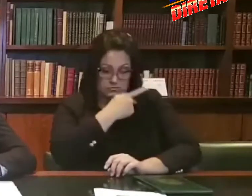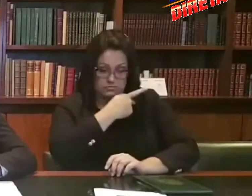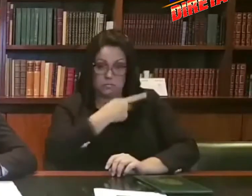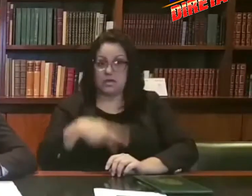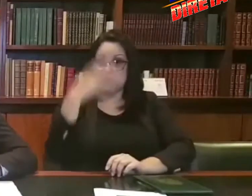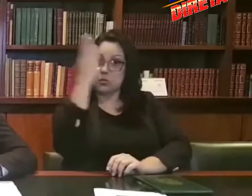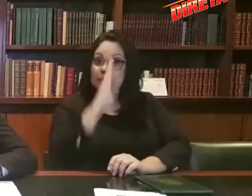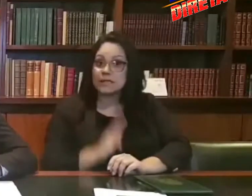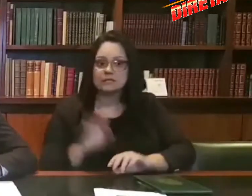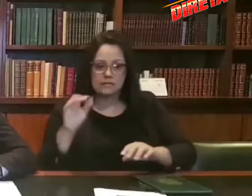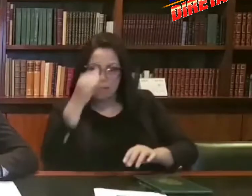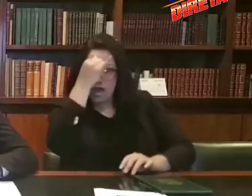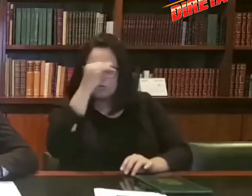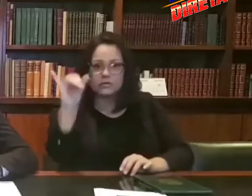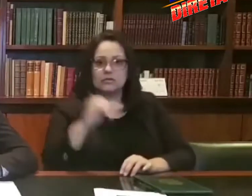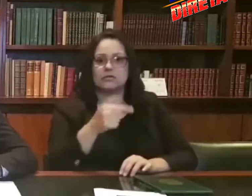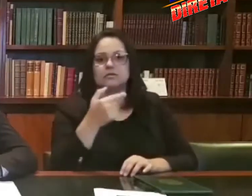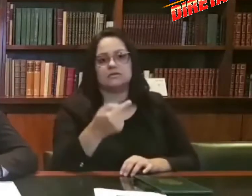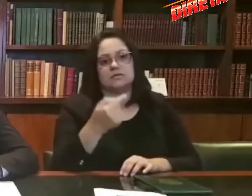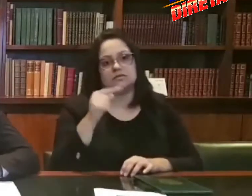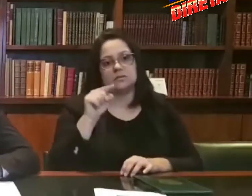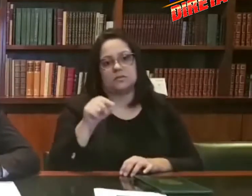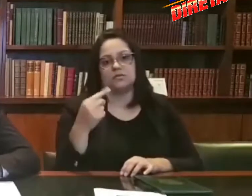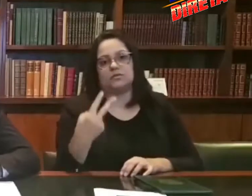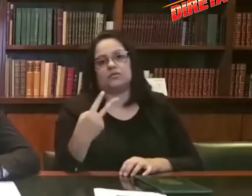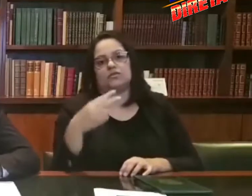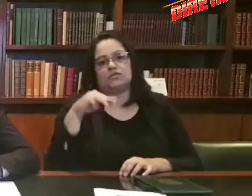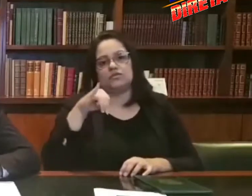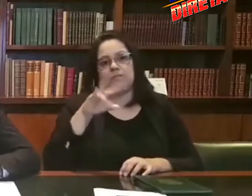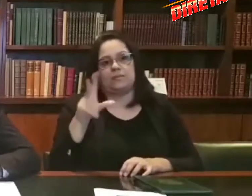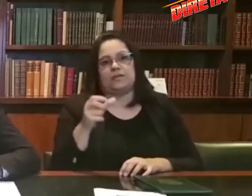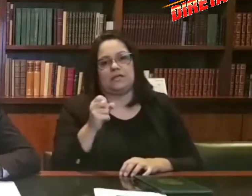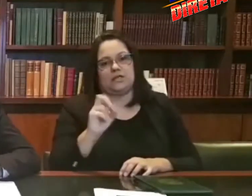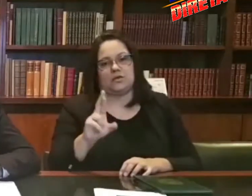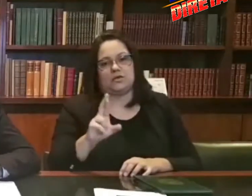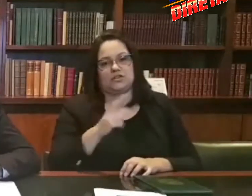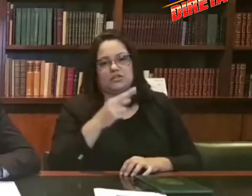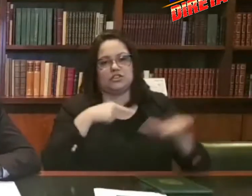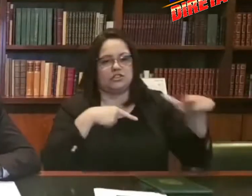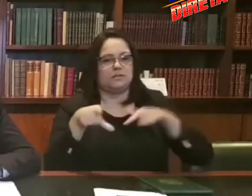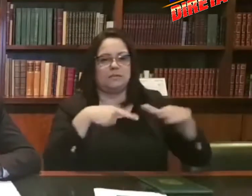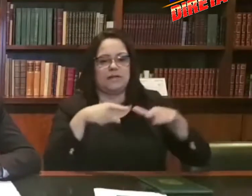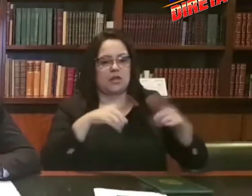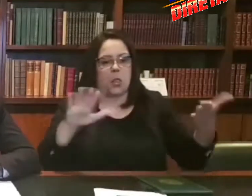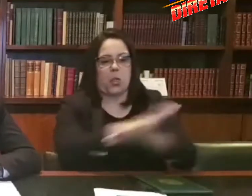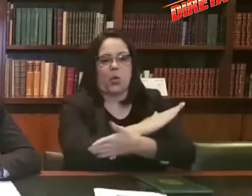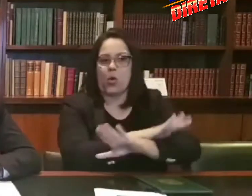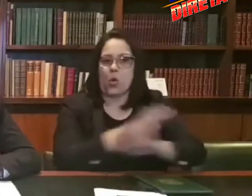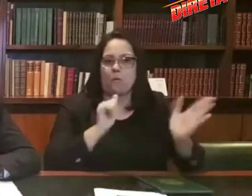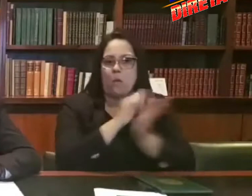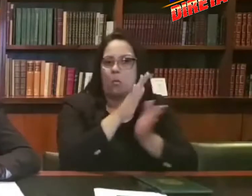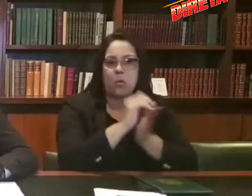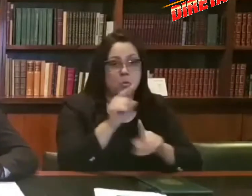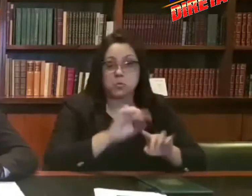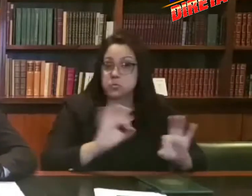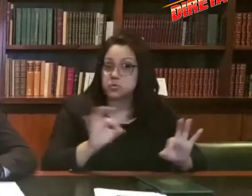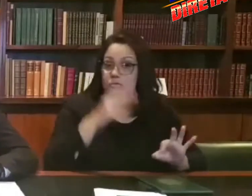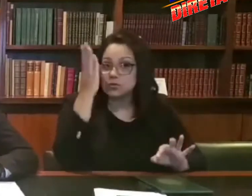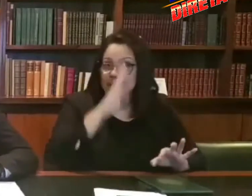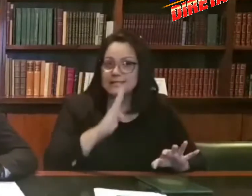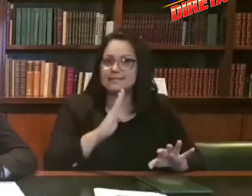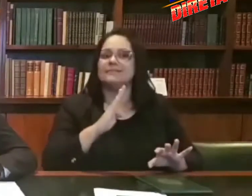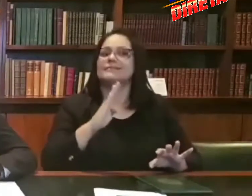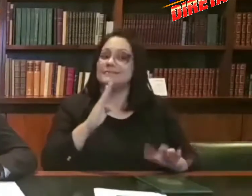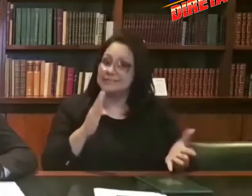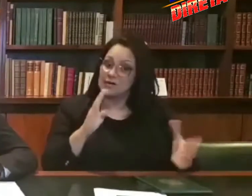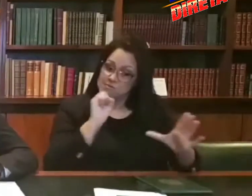que 7,2 milhões de empregos não fossem extintos no Brasil. Então o governo vem fazendo a sua parte, porque